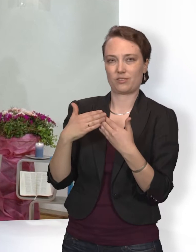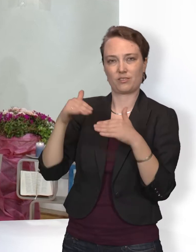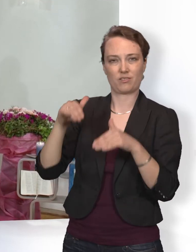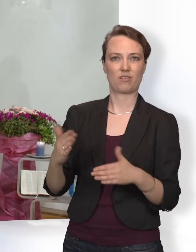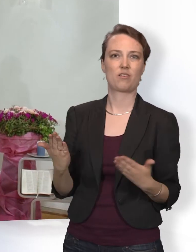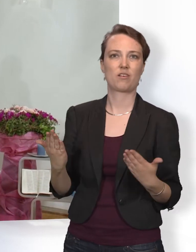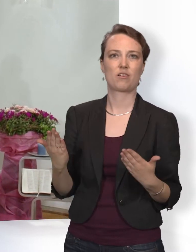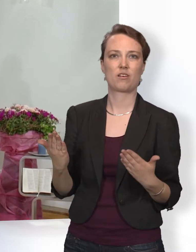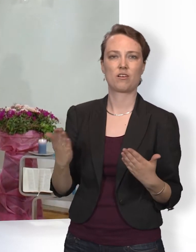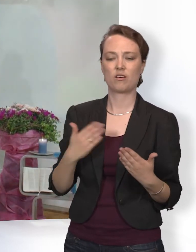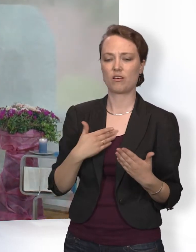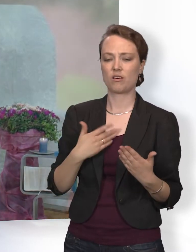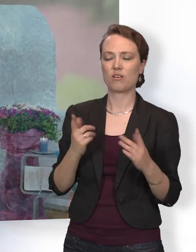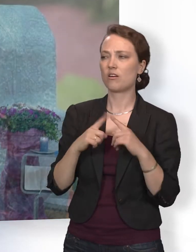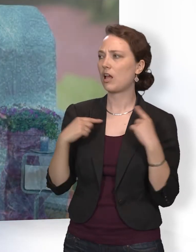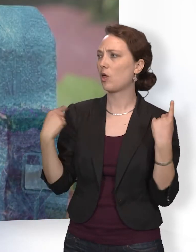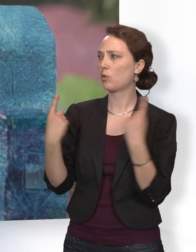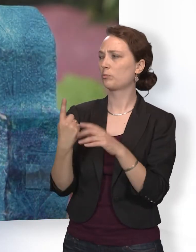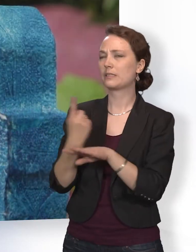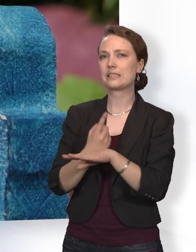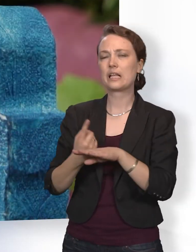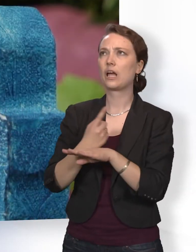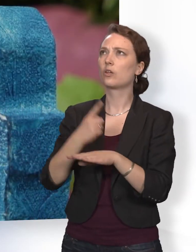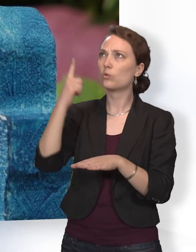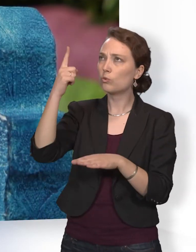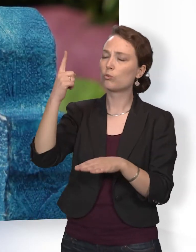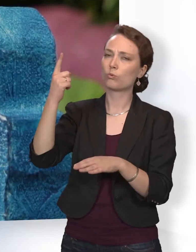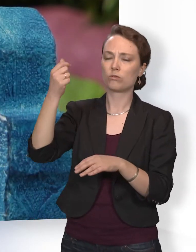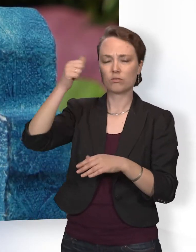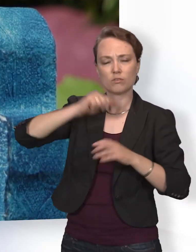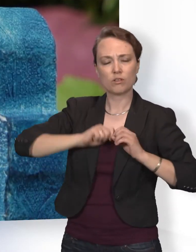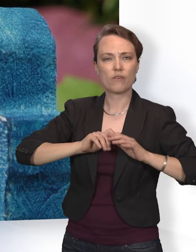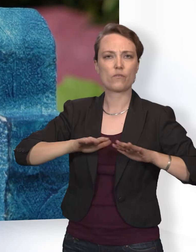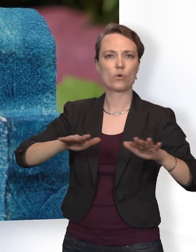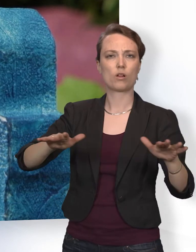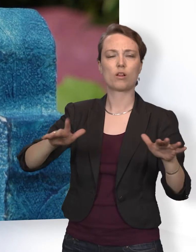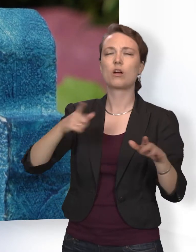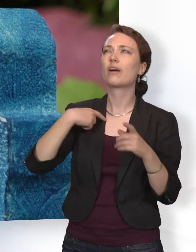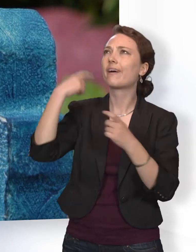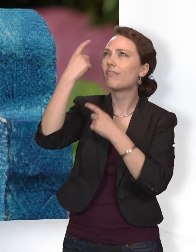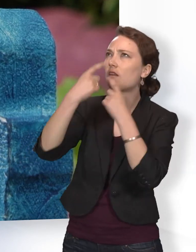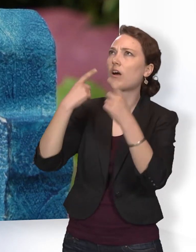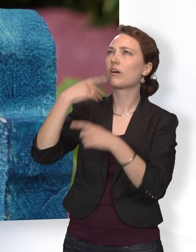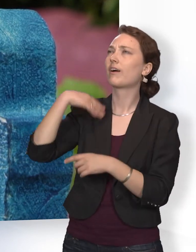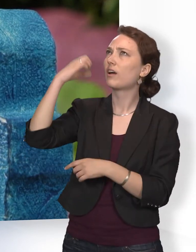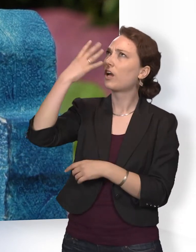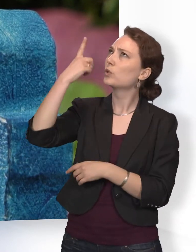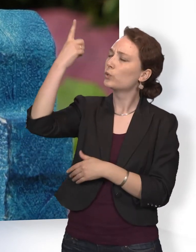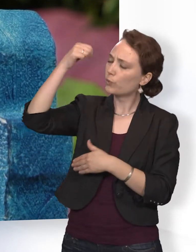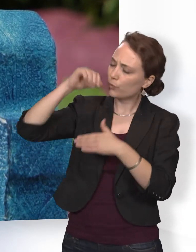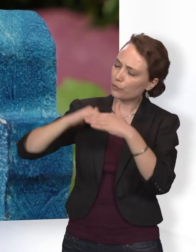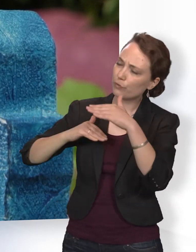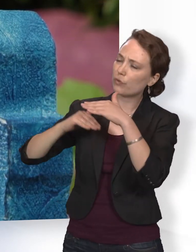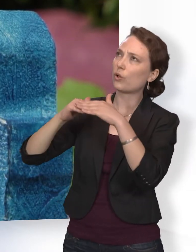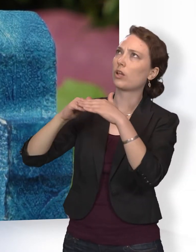Erfülle unseren Raum, unsere Zeit, erfülle unsere Gedanken und unseren Geist mit